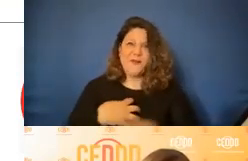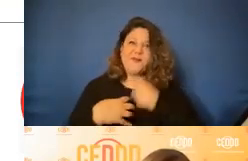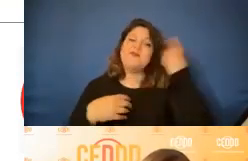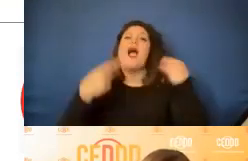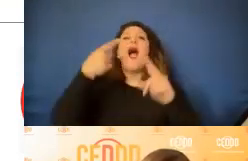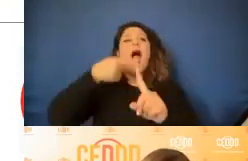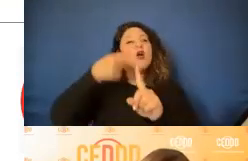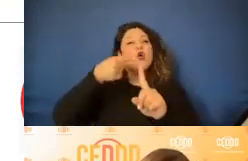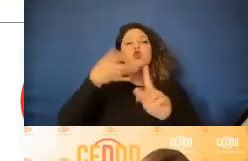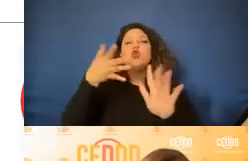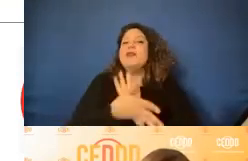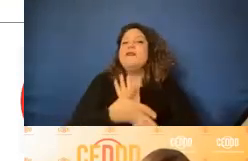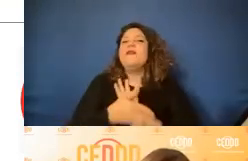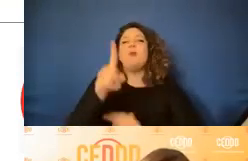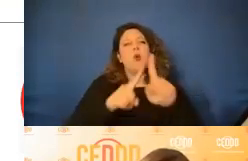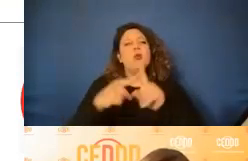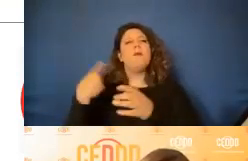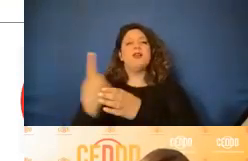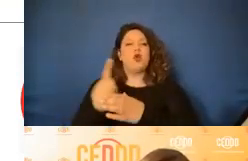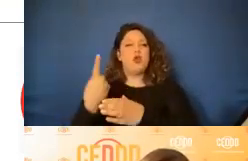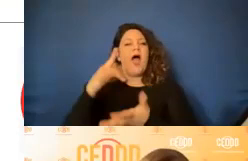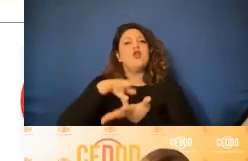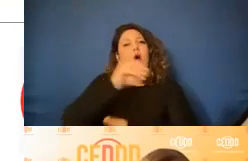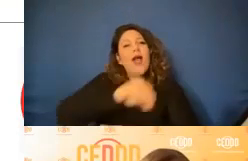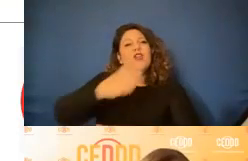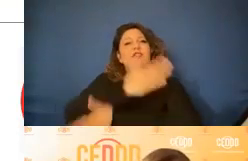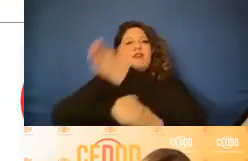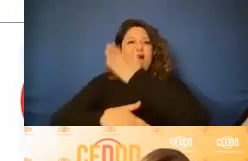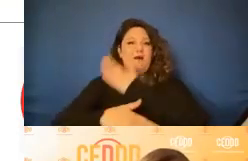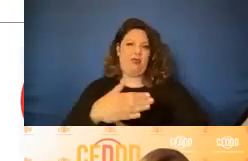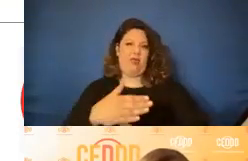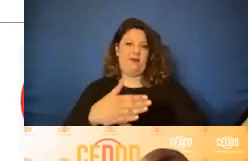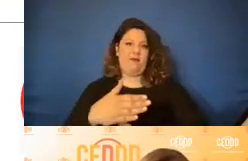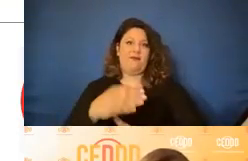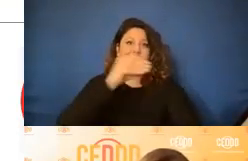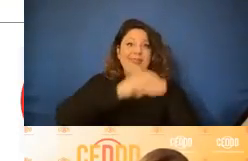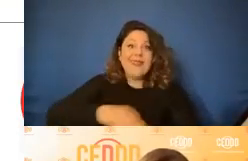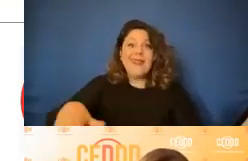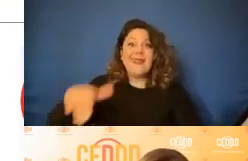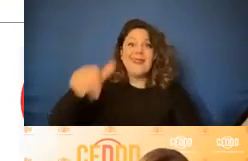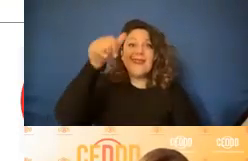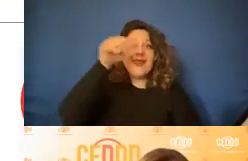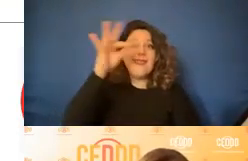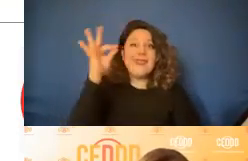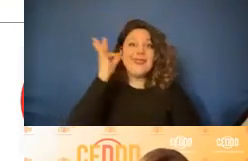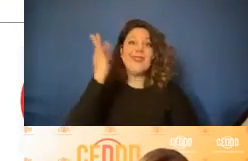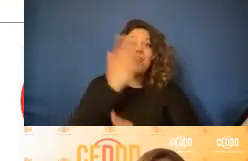soledad en los menores con discapacidad, de los cuales los niños con discapacidad